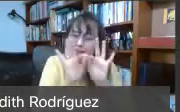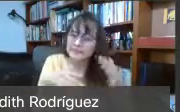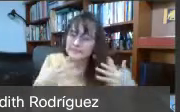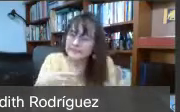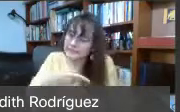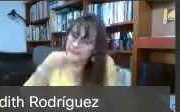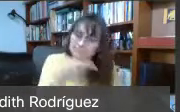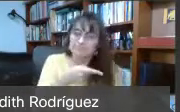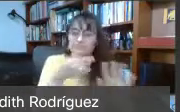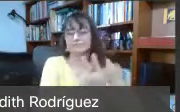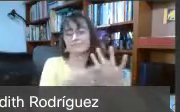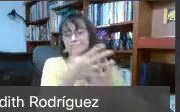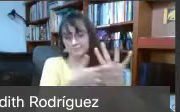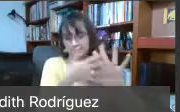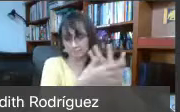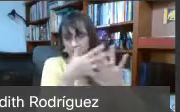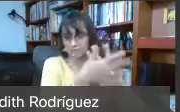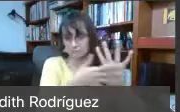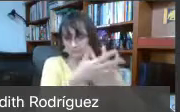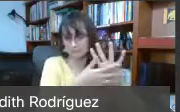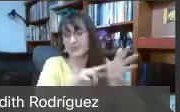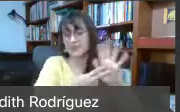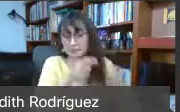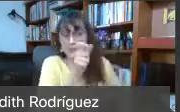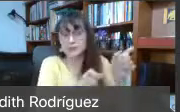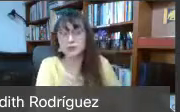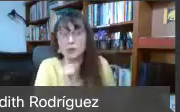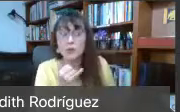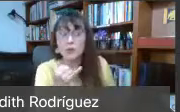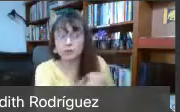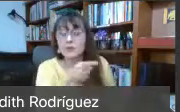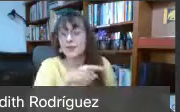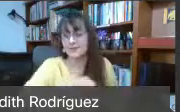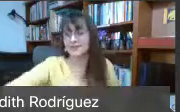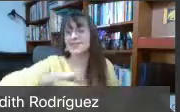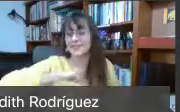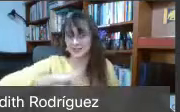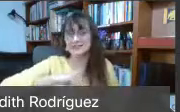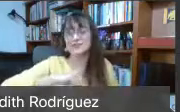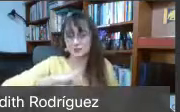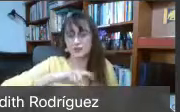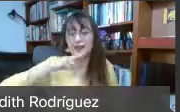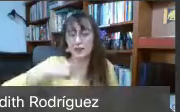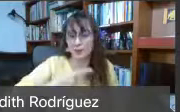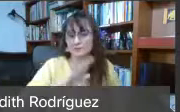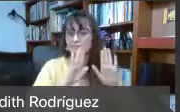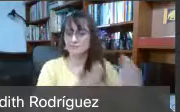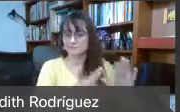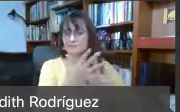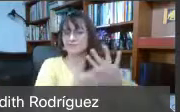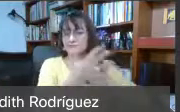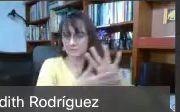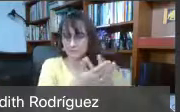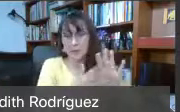acceder a la literatura desde la lengua de señas. Eso es supremamente importante. Desde nuestra lengua. Porque eso